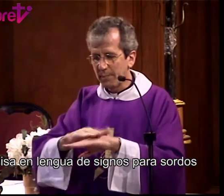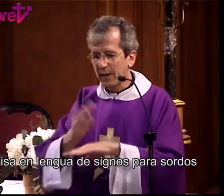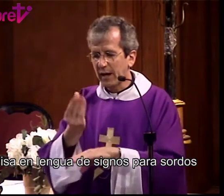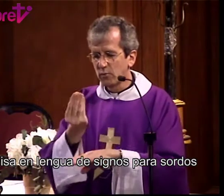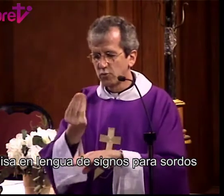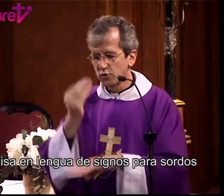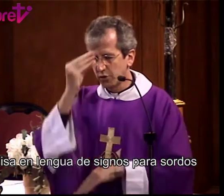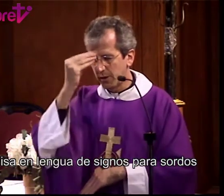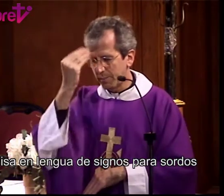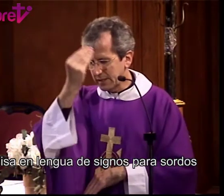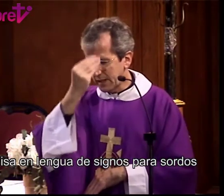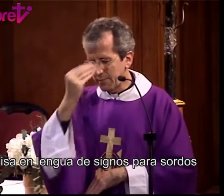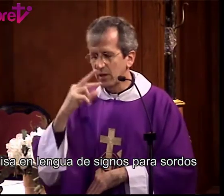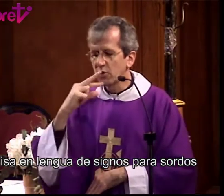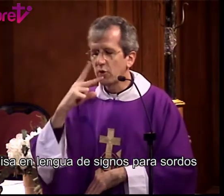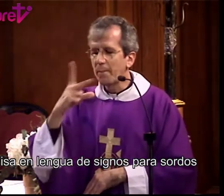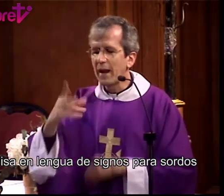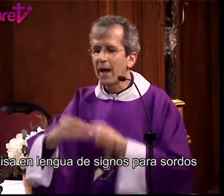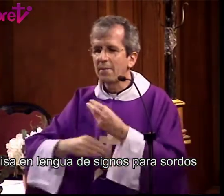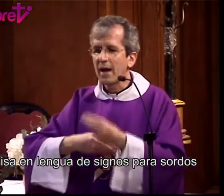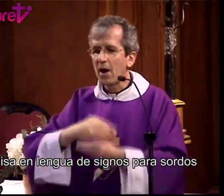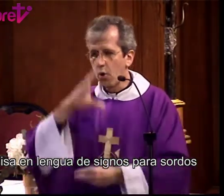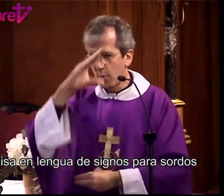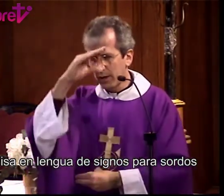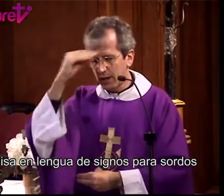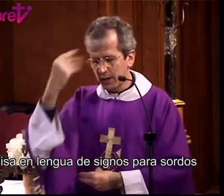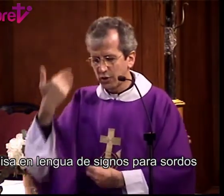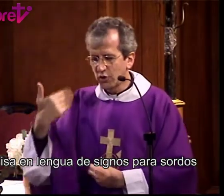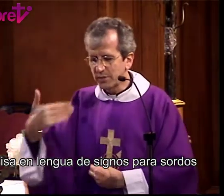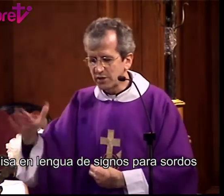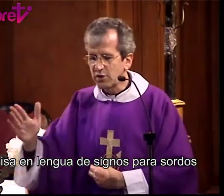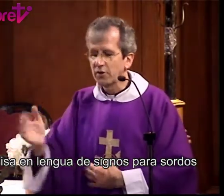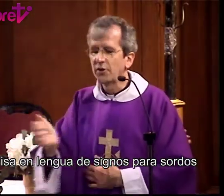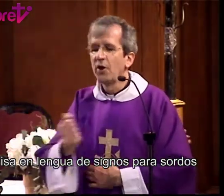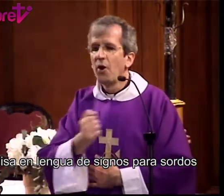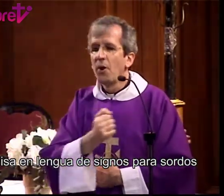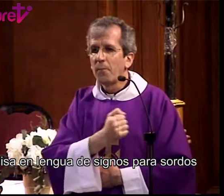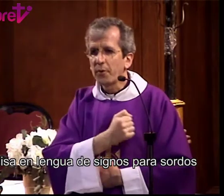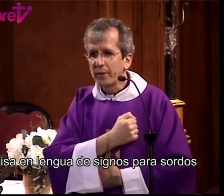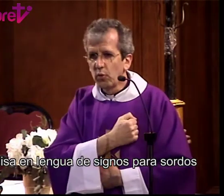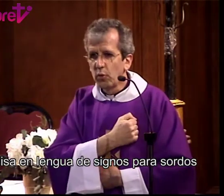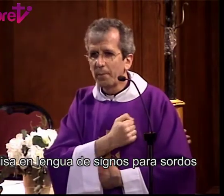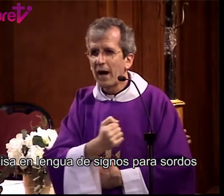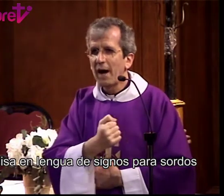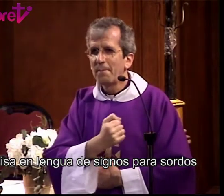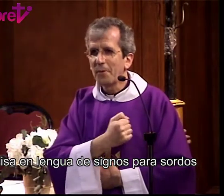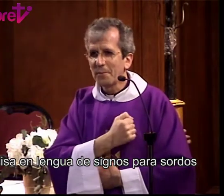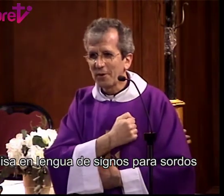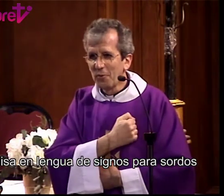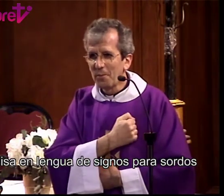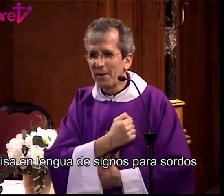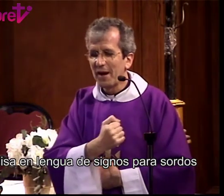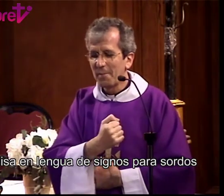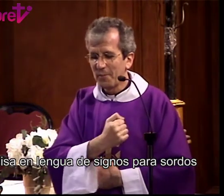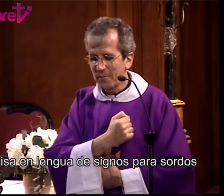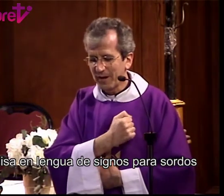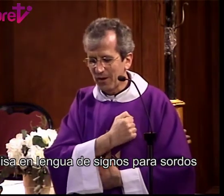pecado mucho de pensamiento, palabra, obra y omisión. Por mi culpa, por mi culpa, por mi gran